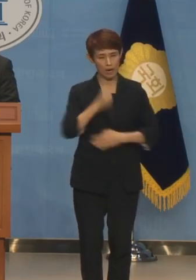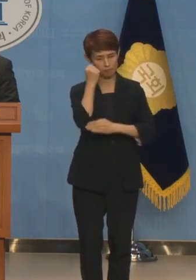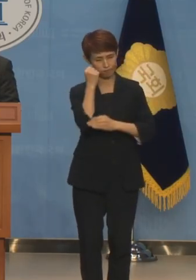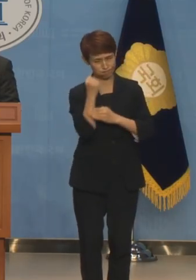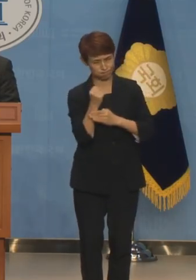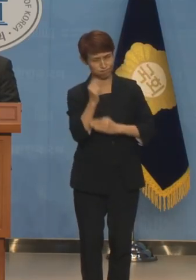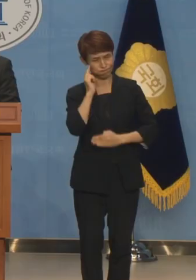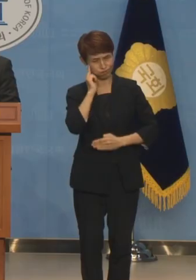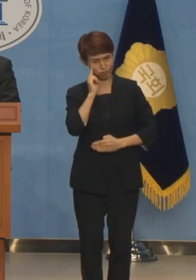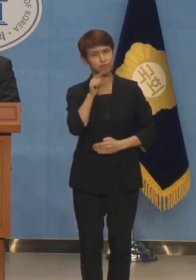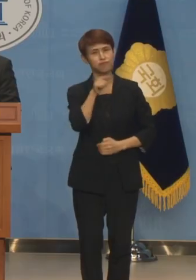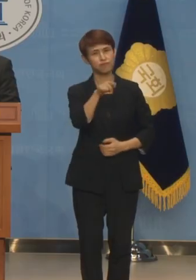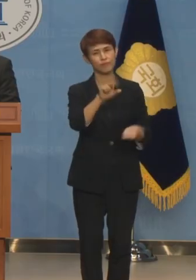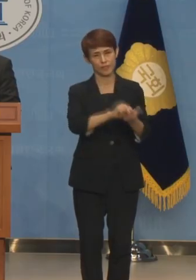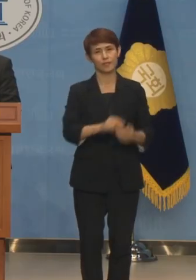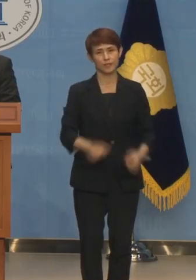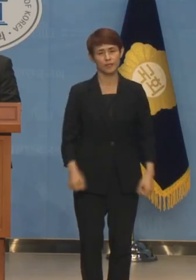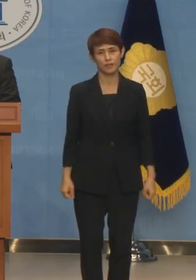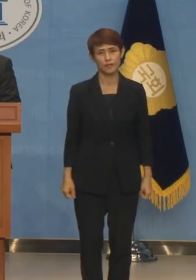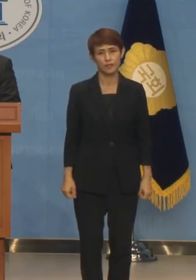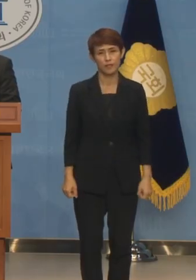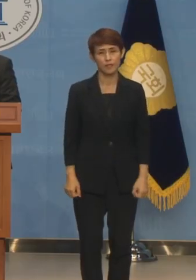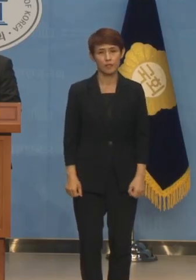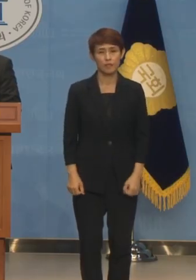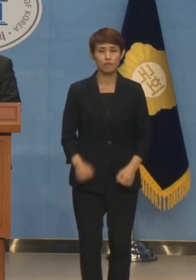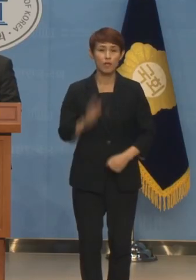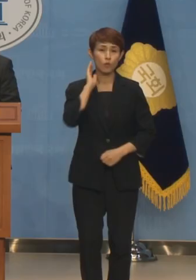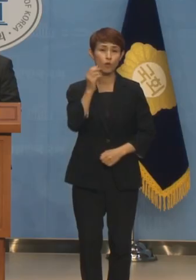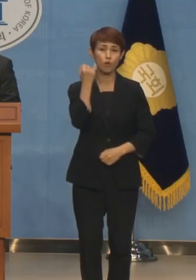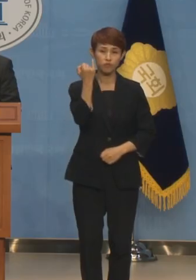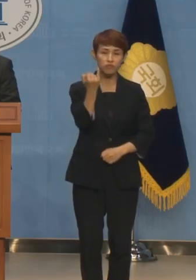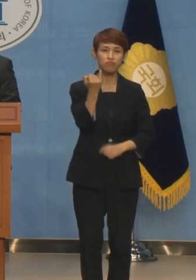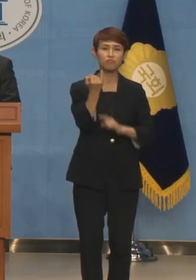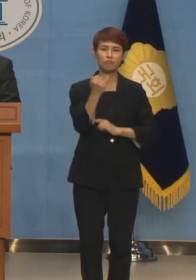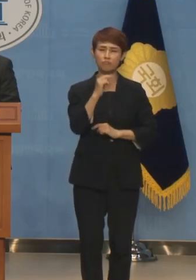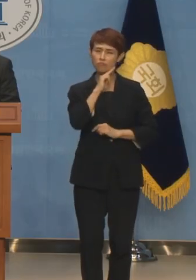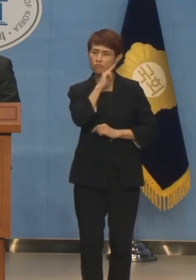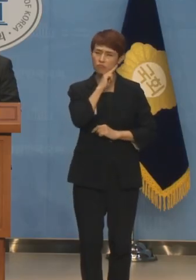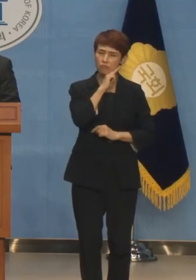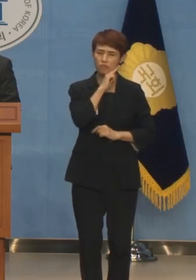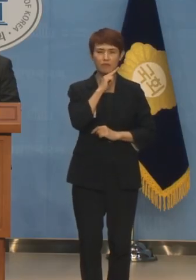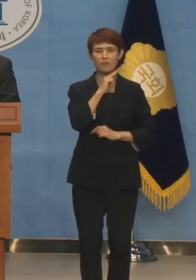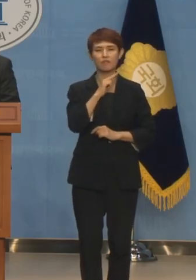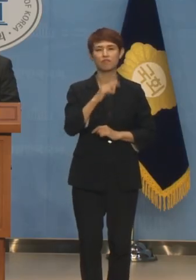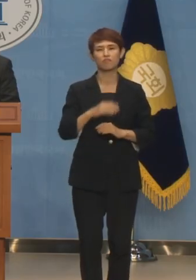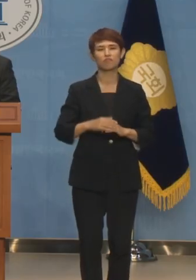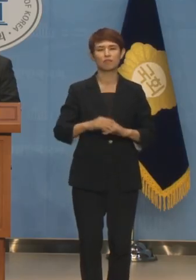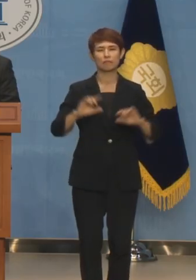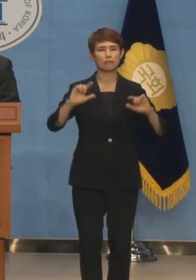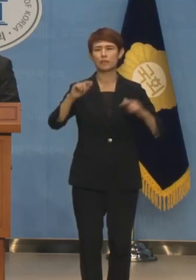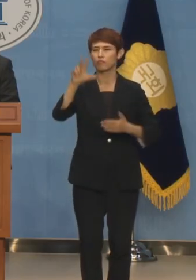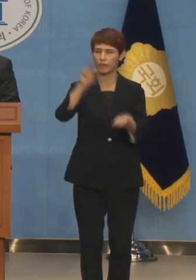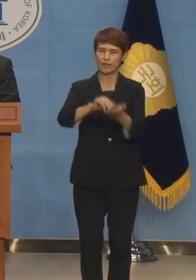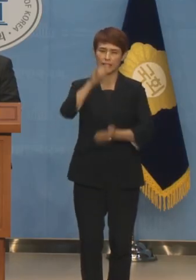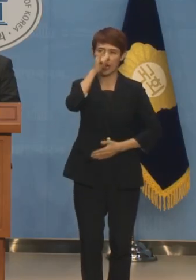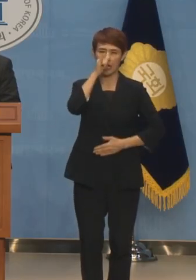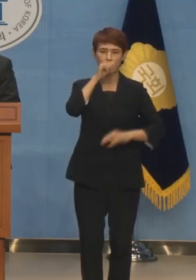활용 점정입니다. 김건희 여사 의혹 종결 처리에 항의하며 사퇴한 최정묵